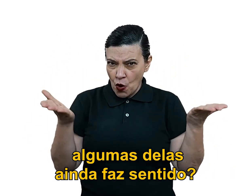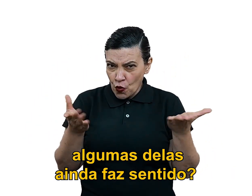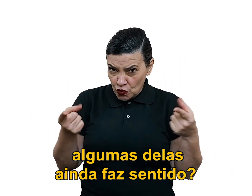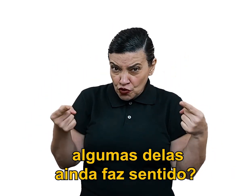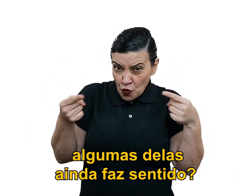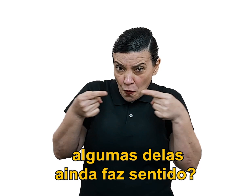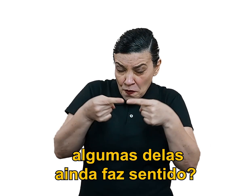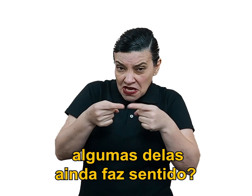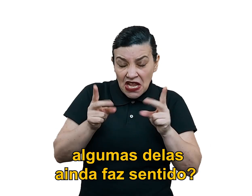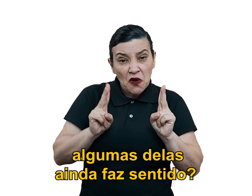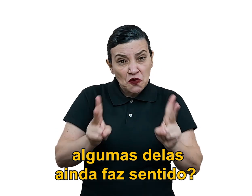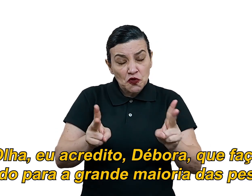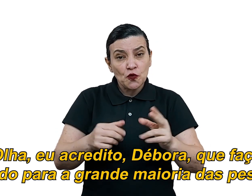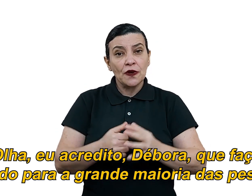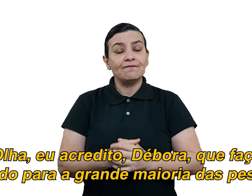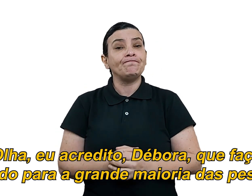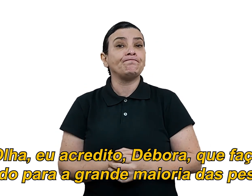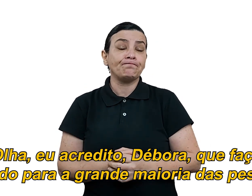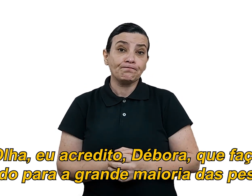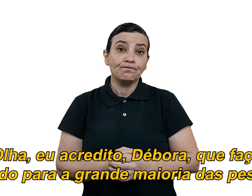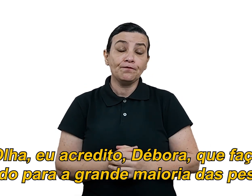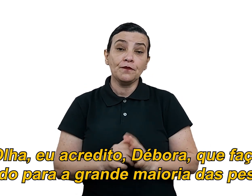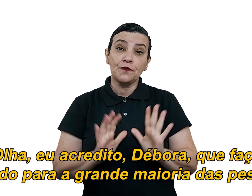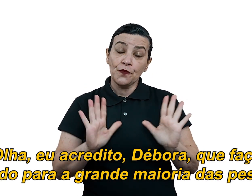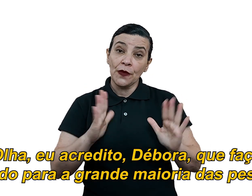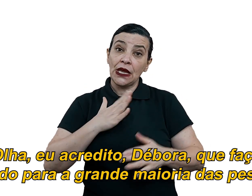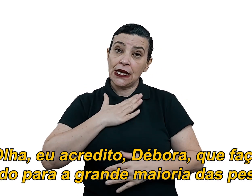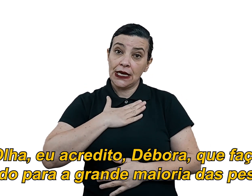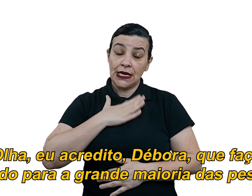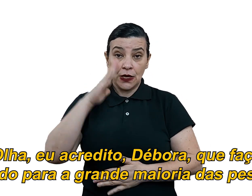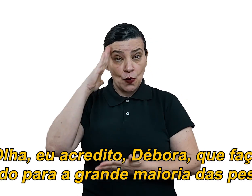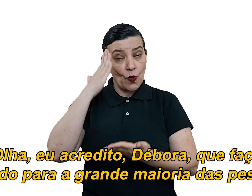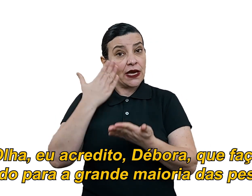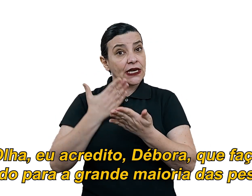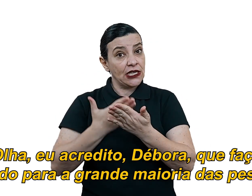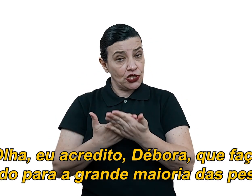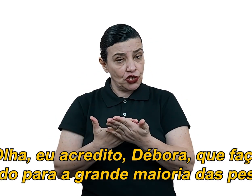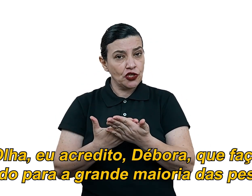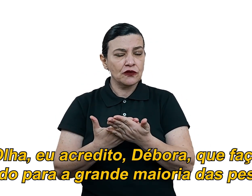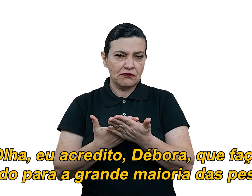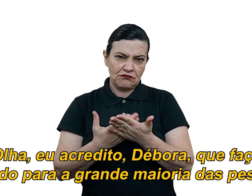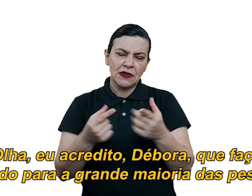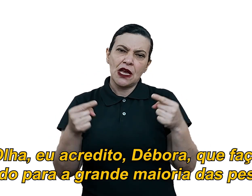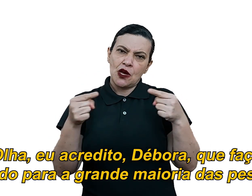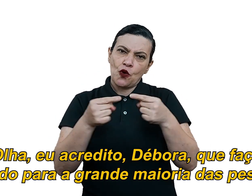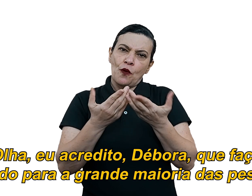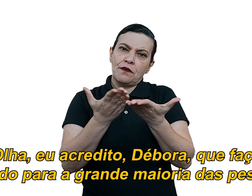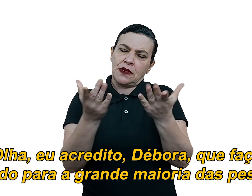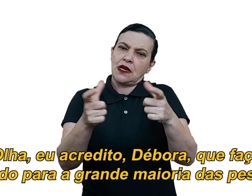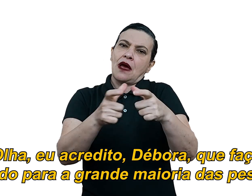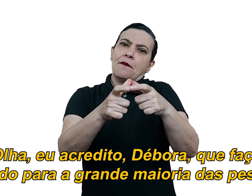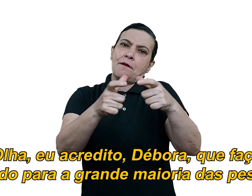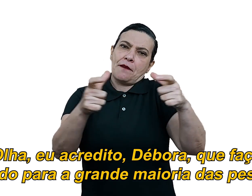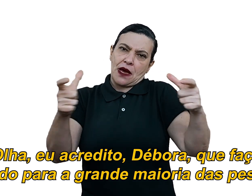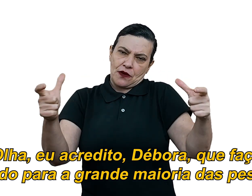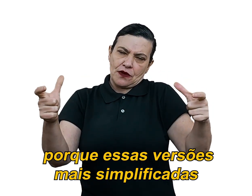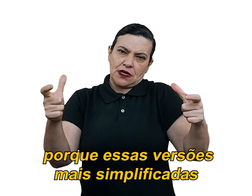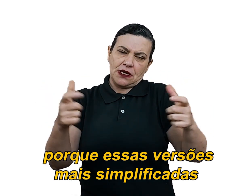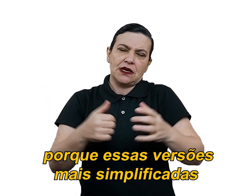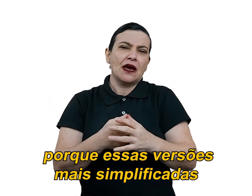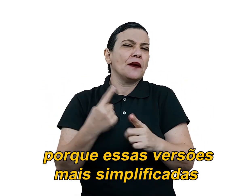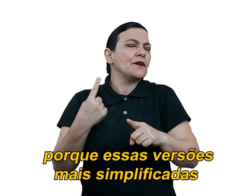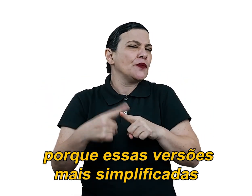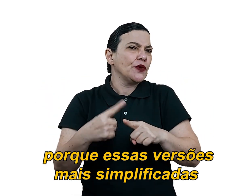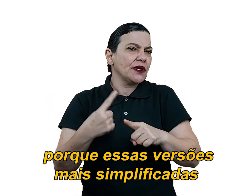faz sentido? Olha, eu acredito, Débora, que faça sentido para a grande maioria das